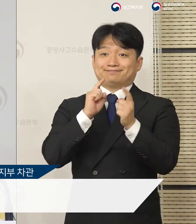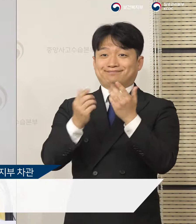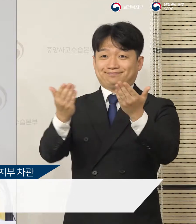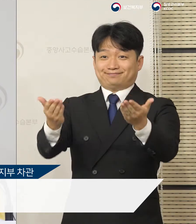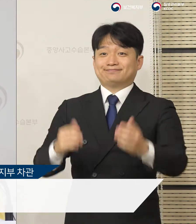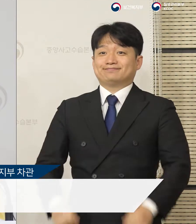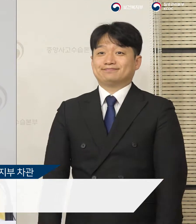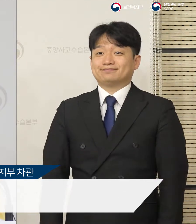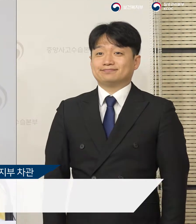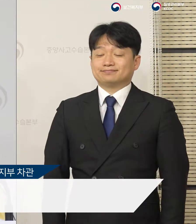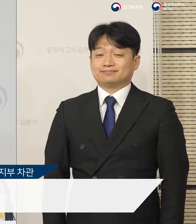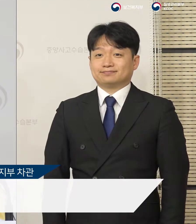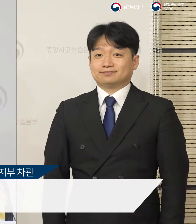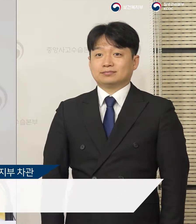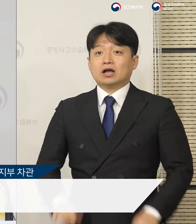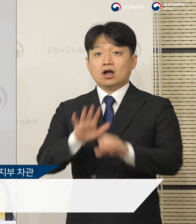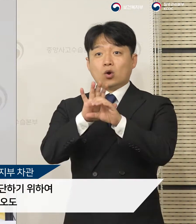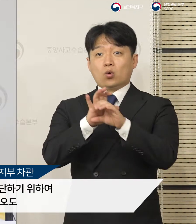간략히 설명드리겠습니다.